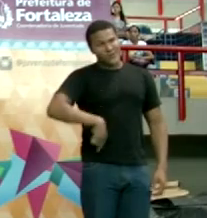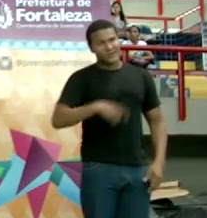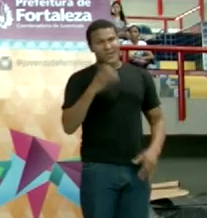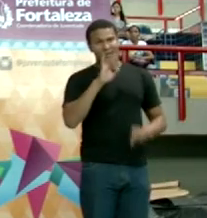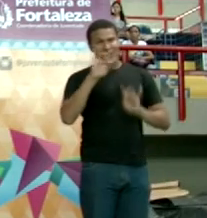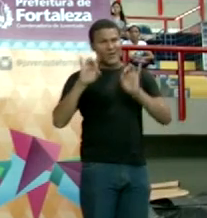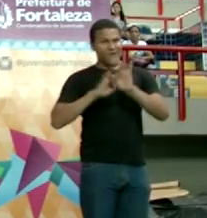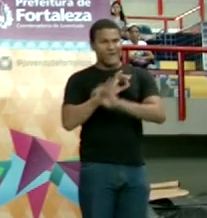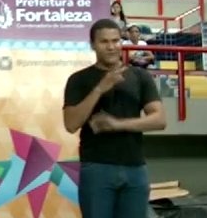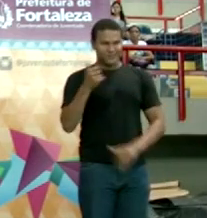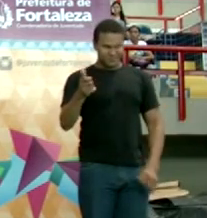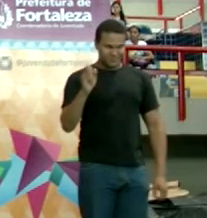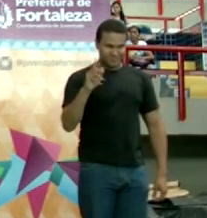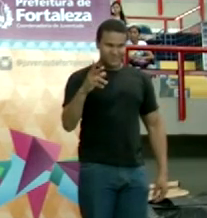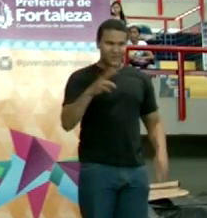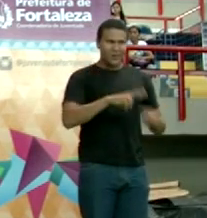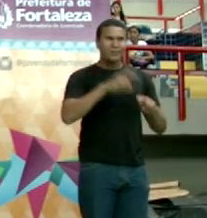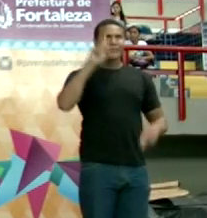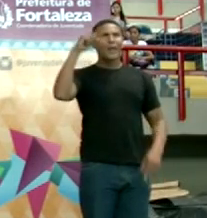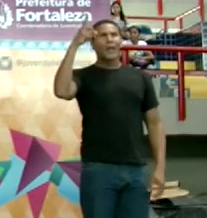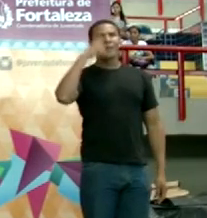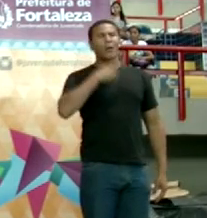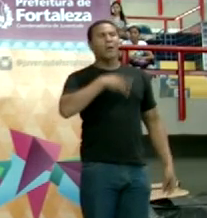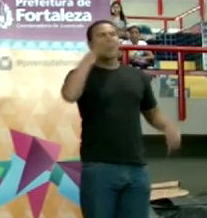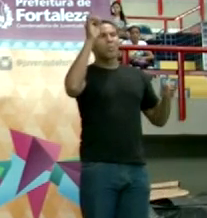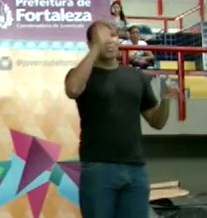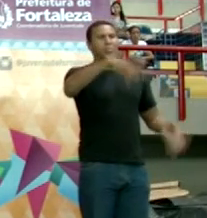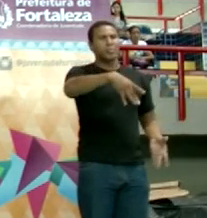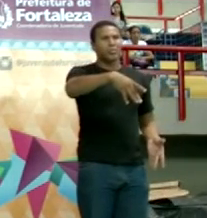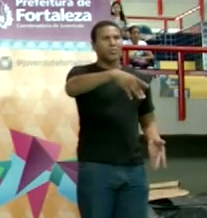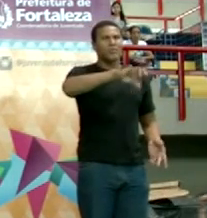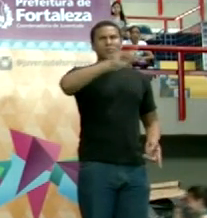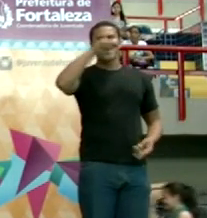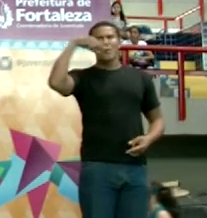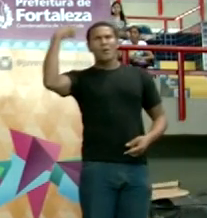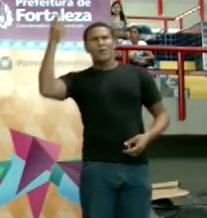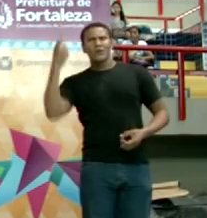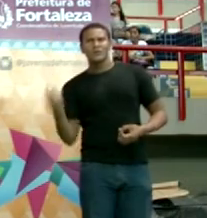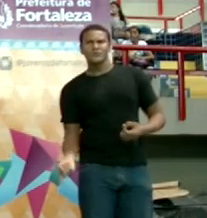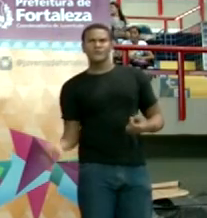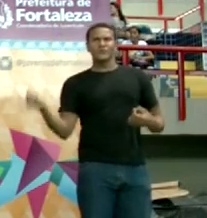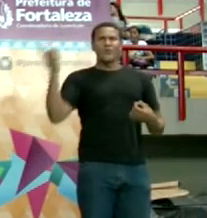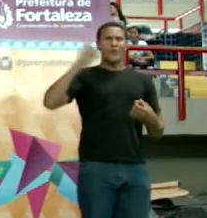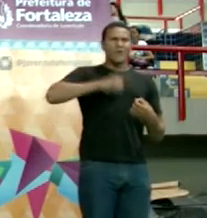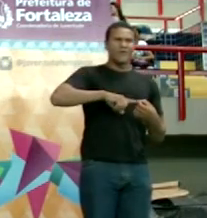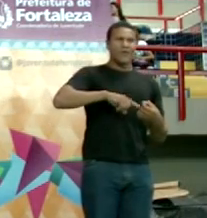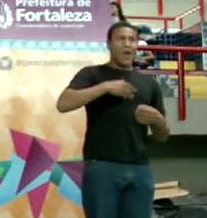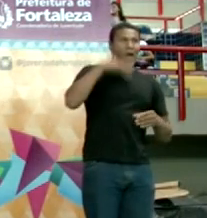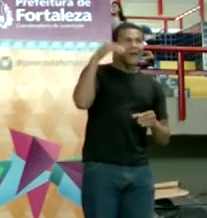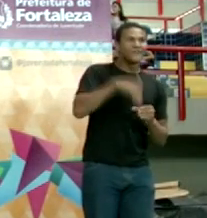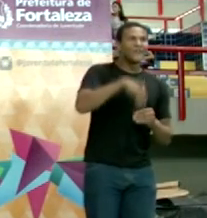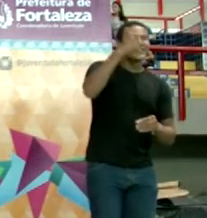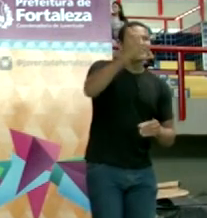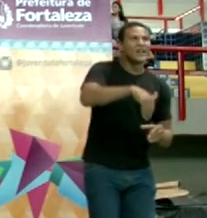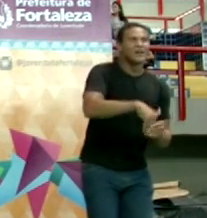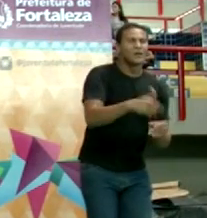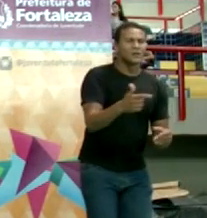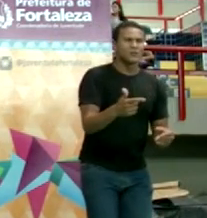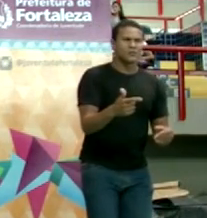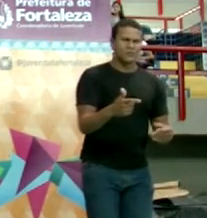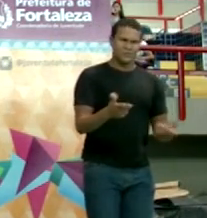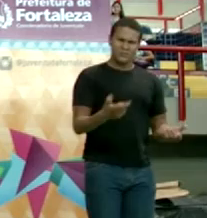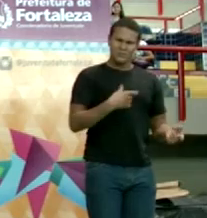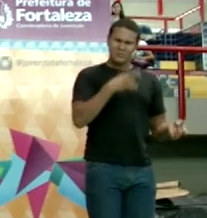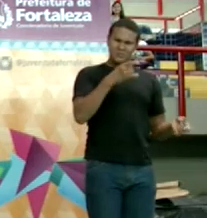depois reclama. A negada renuncia, sai do mandato, aí próximo ano se candidata, a negada vota nele de novo, o cara acabou de renunciar e